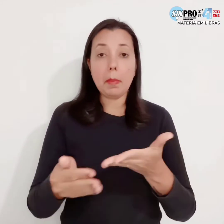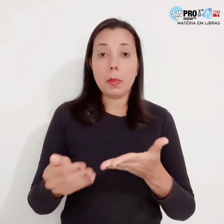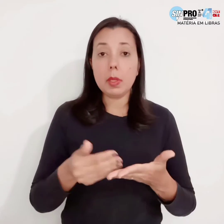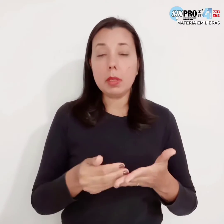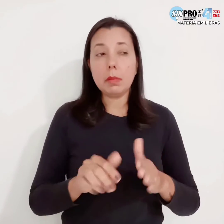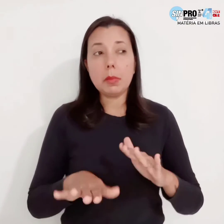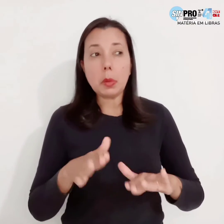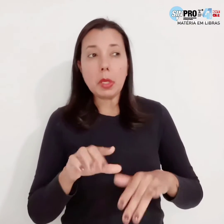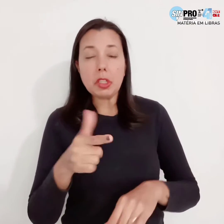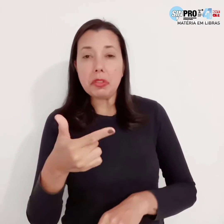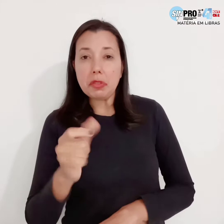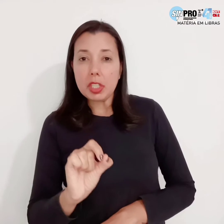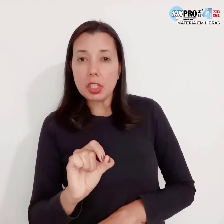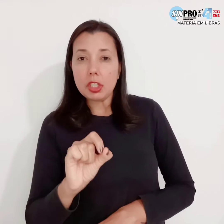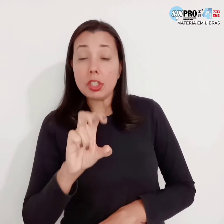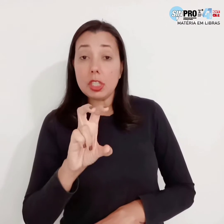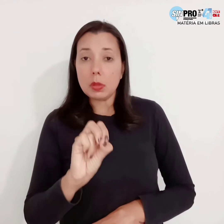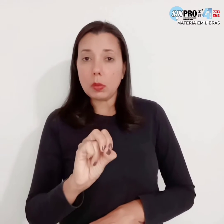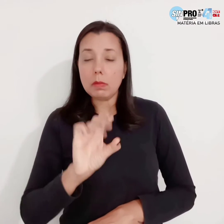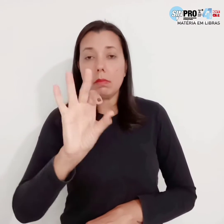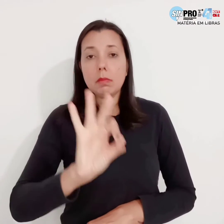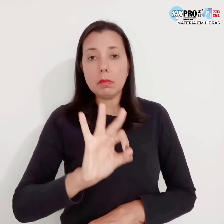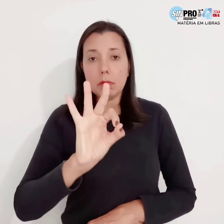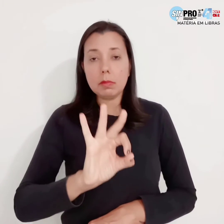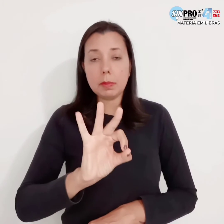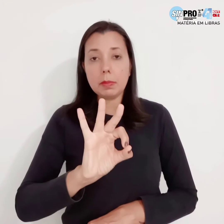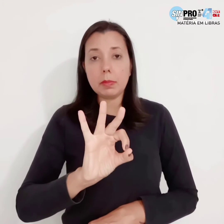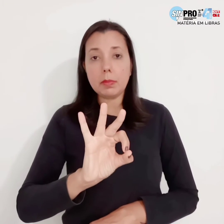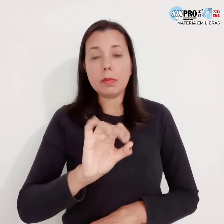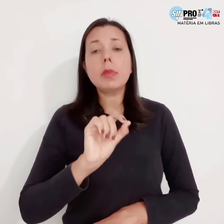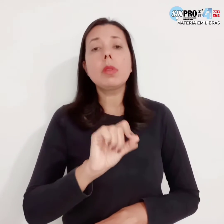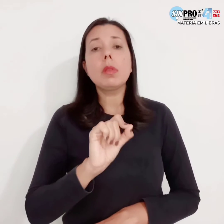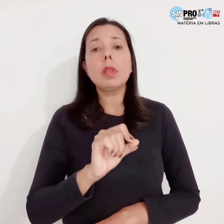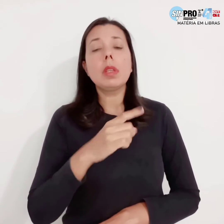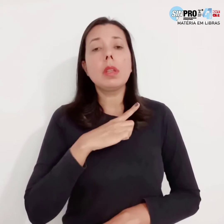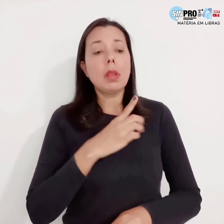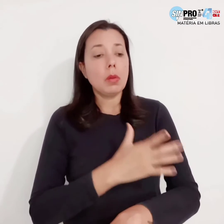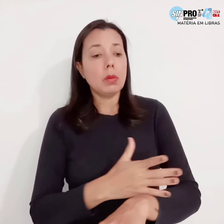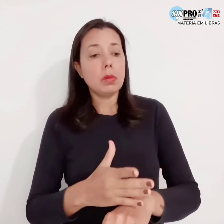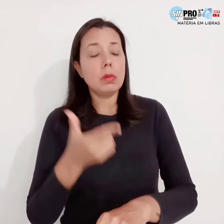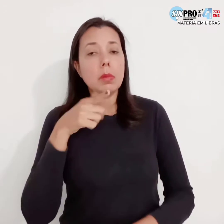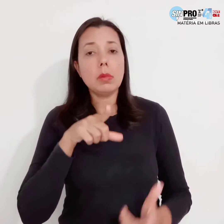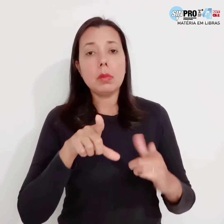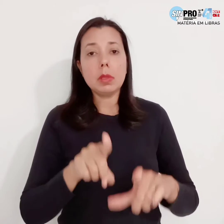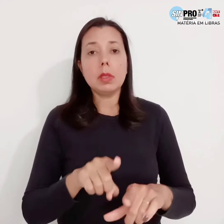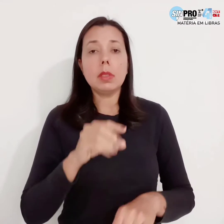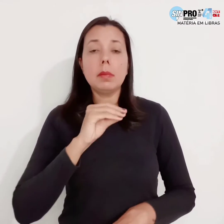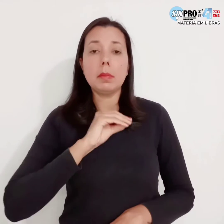entre 20% e 50% do que costumavam ganhar por mês,